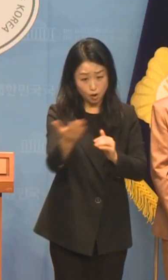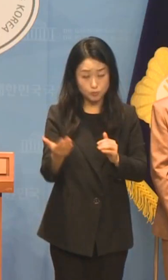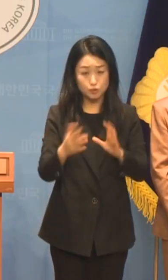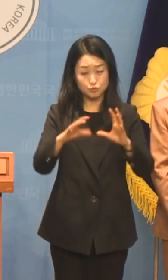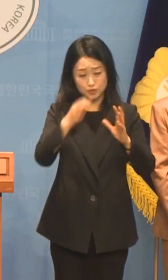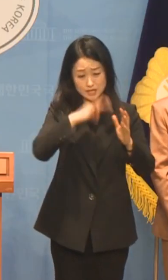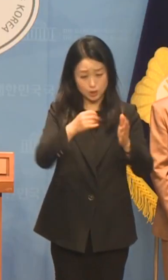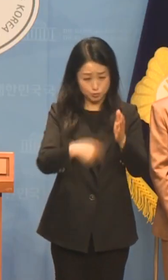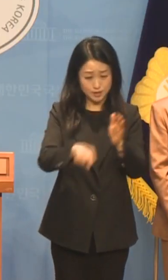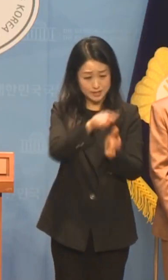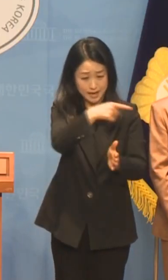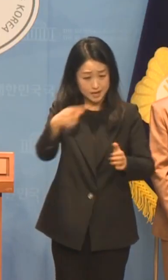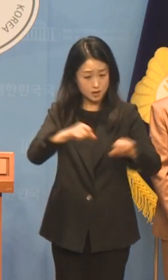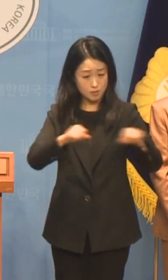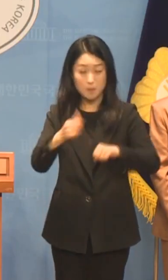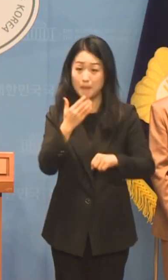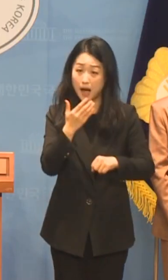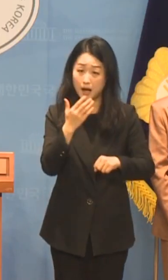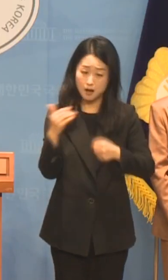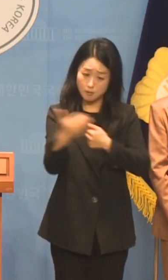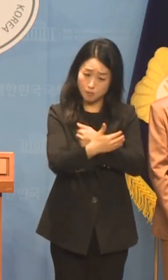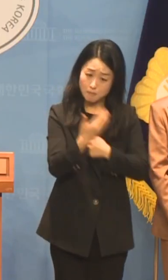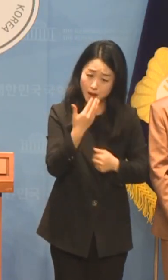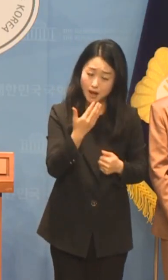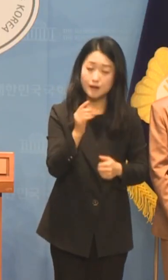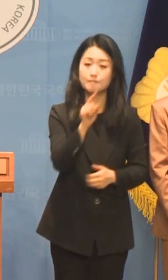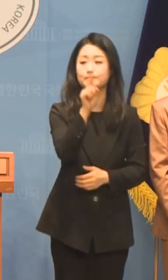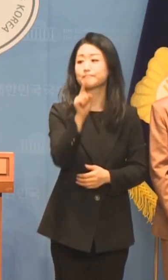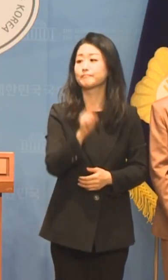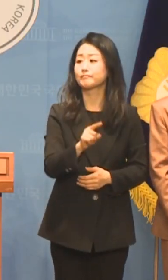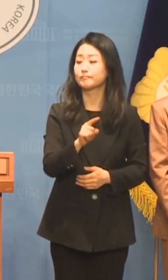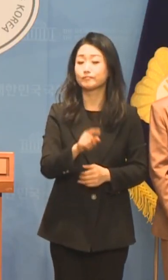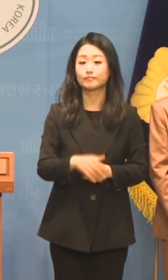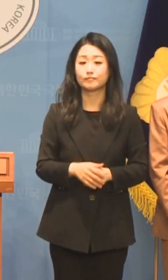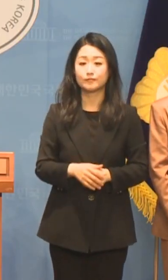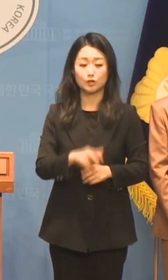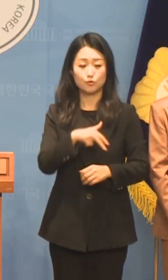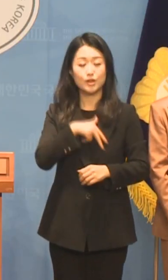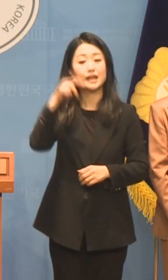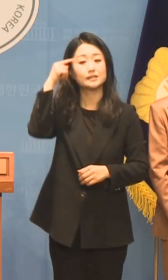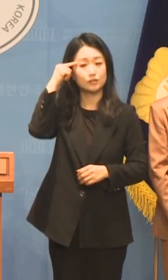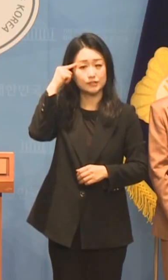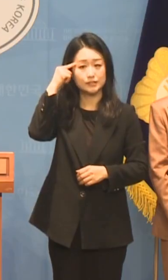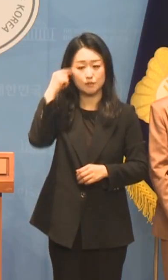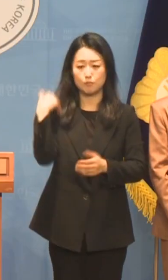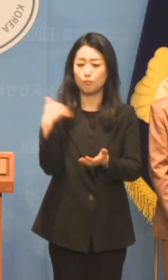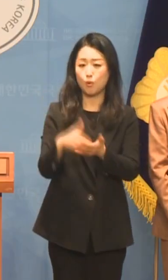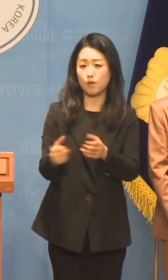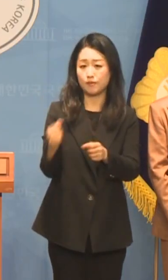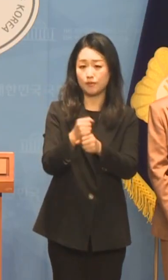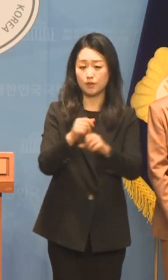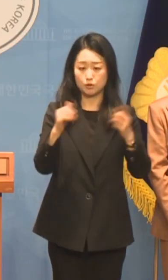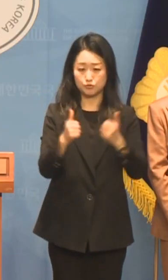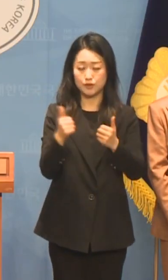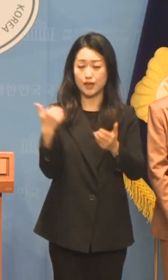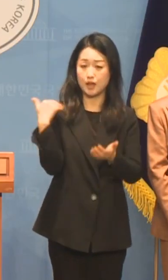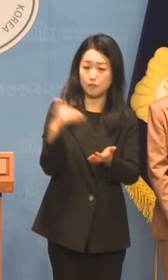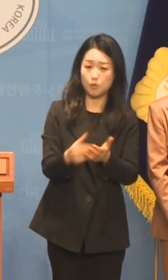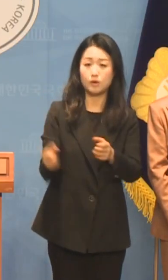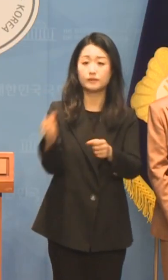국익을 최우선으로 지킬 수 있습니까? 의회 정신 복원과 국회 정상화의 조기